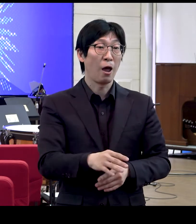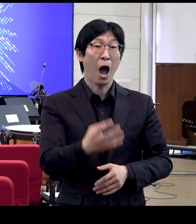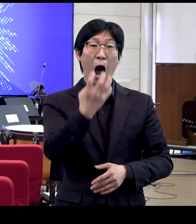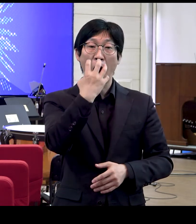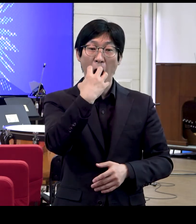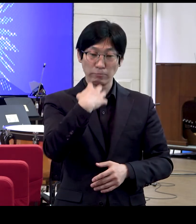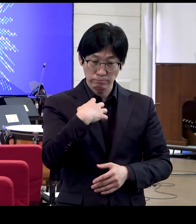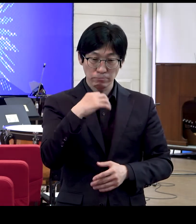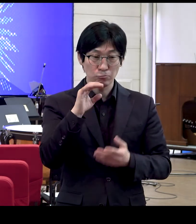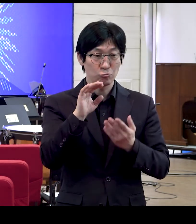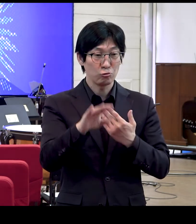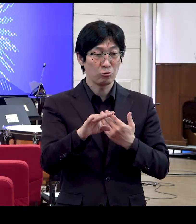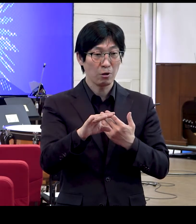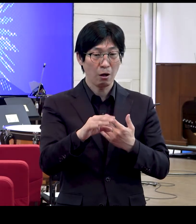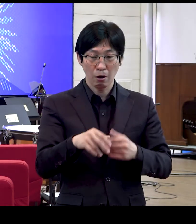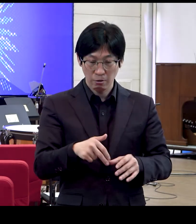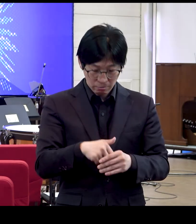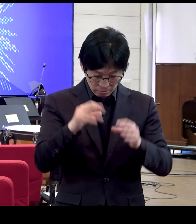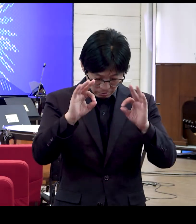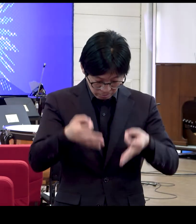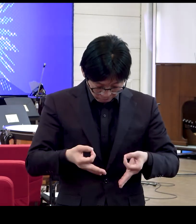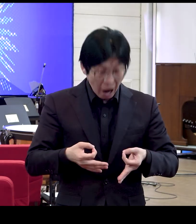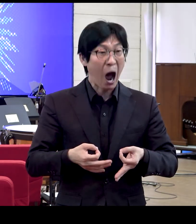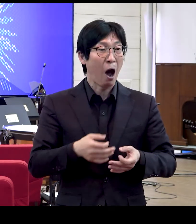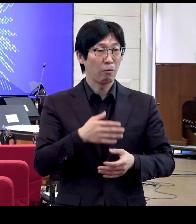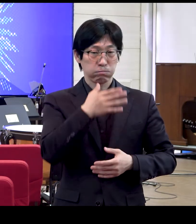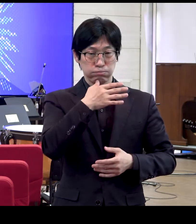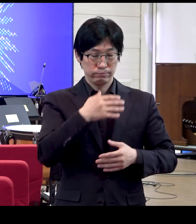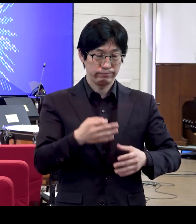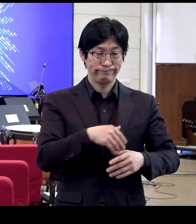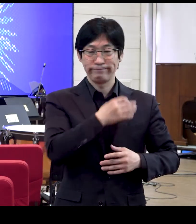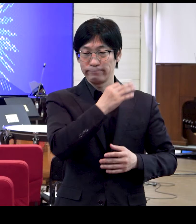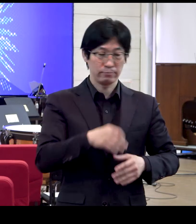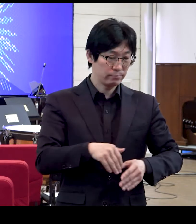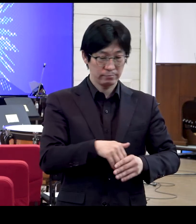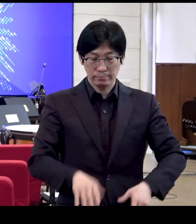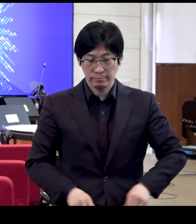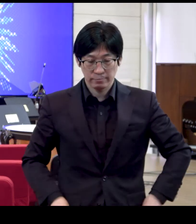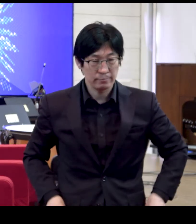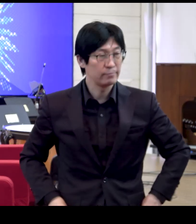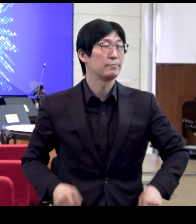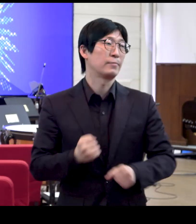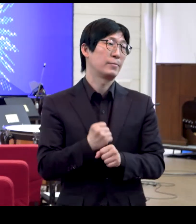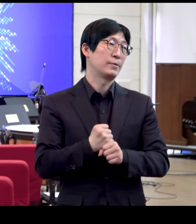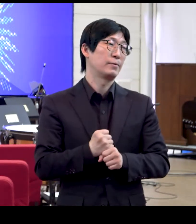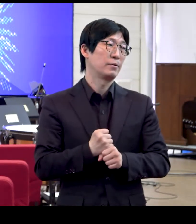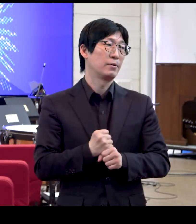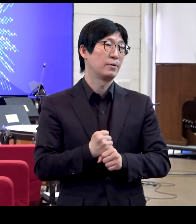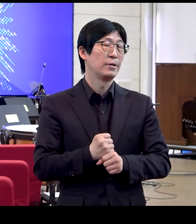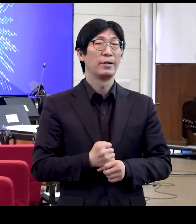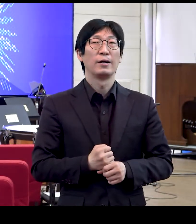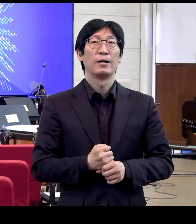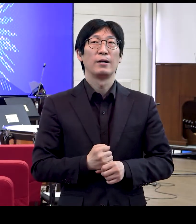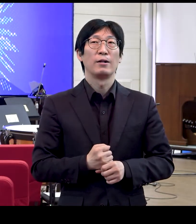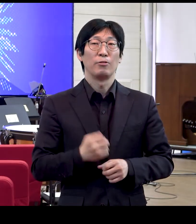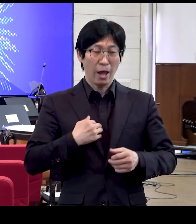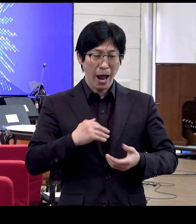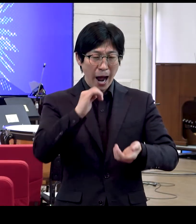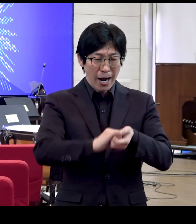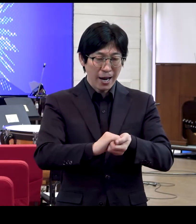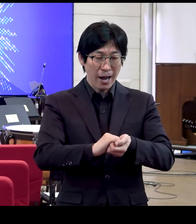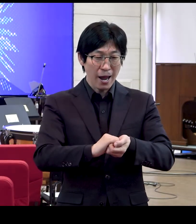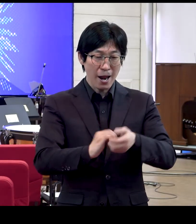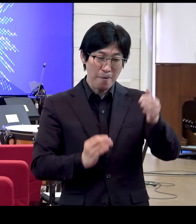그런데 이제는 벌거벗어서 부끄러운 곳이 되었다, 그 말입니다. 이것이 바로 인간이 자기 한계성을